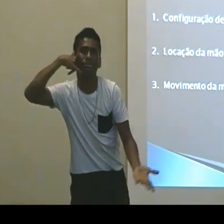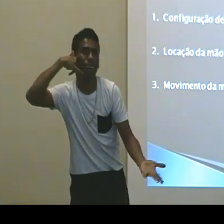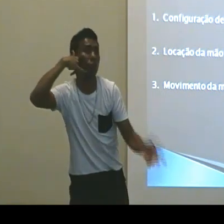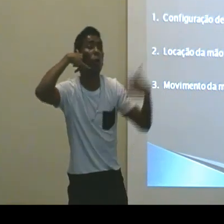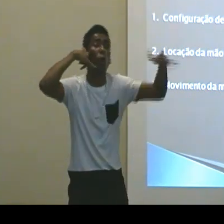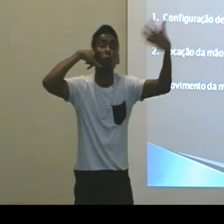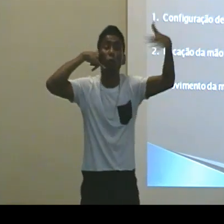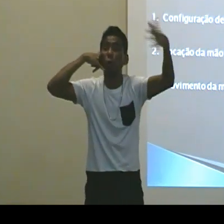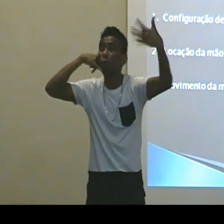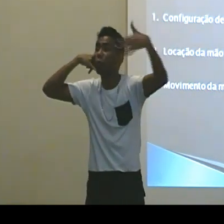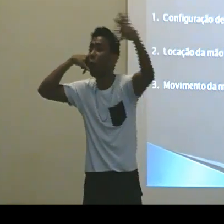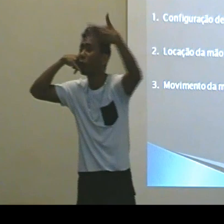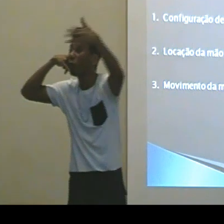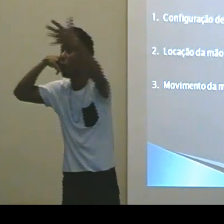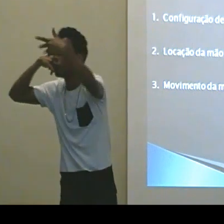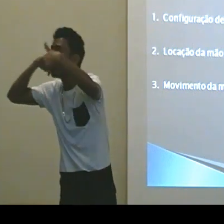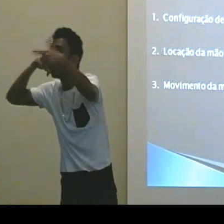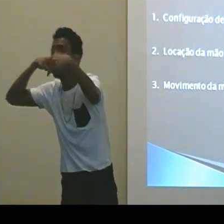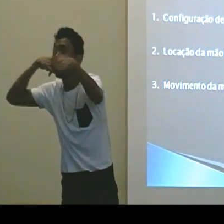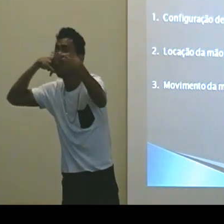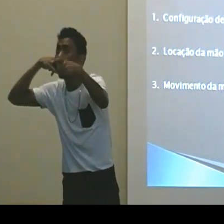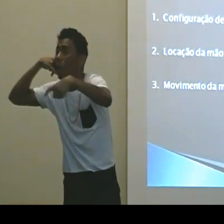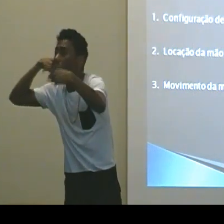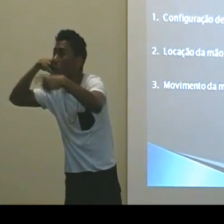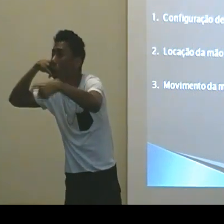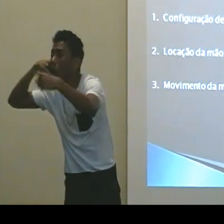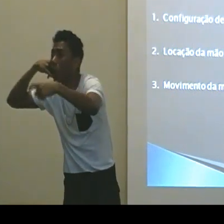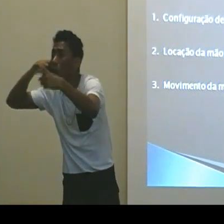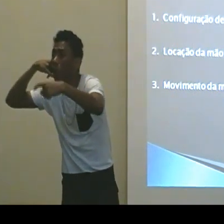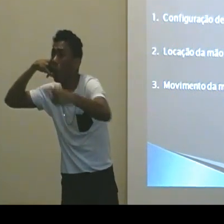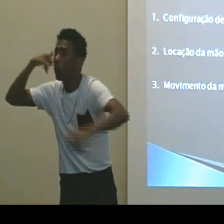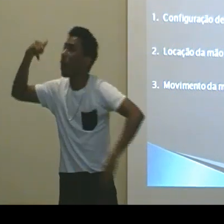Aqui, telefone. Outro. Um outro sinal.